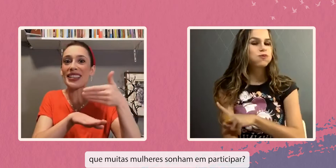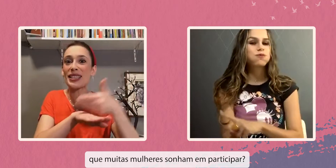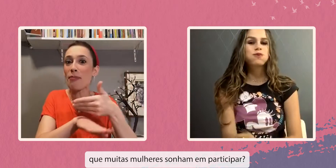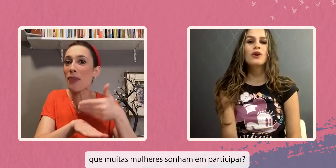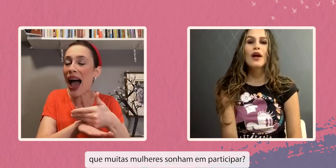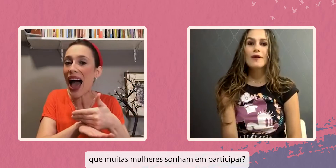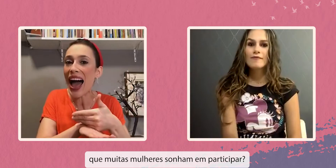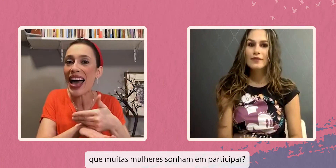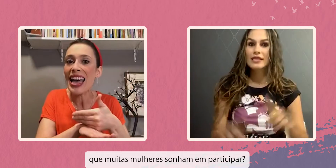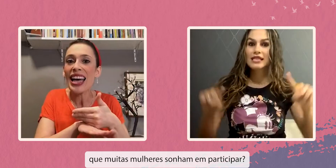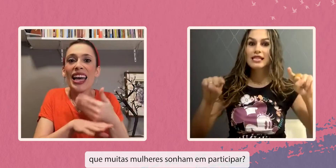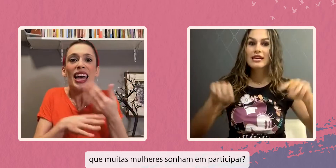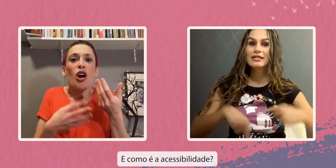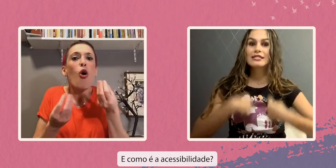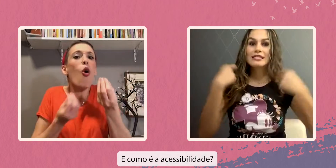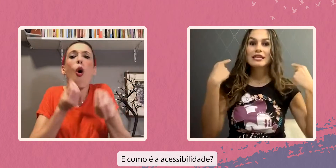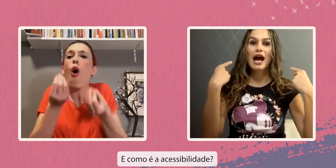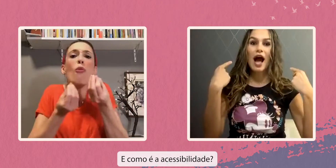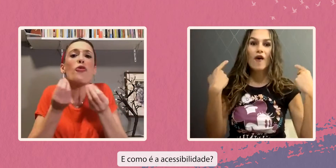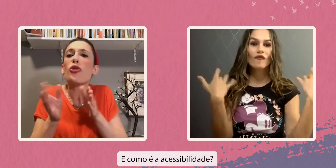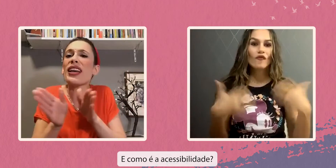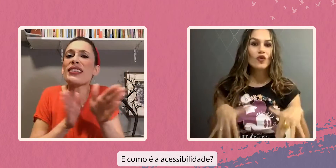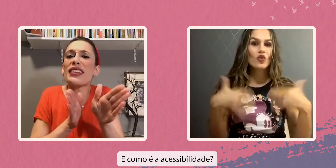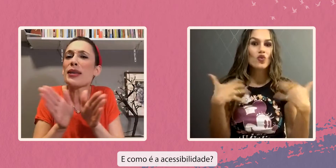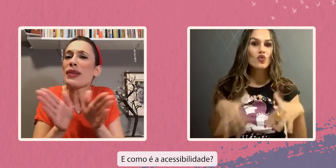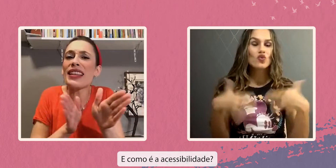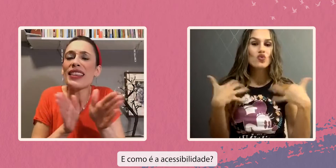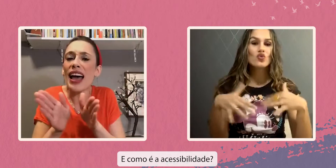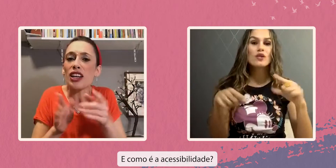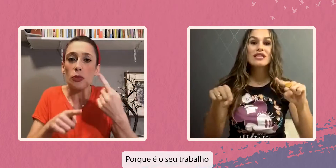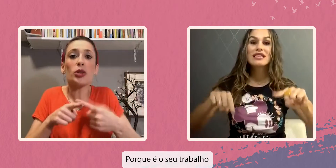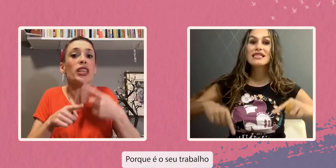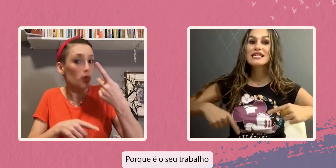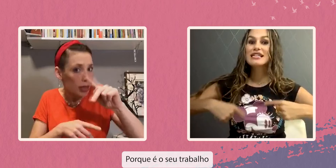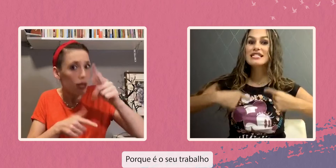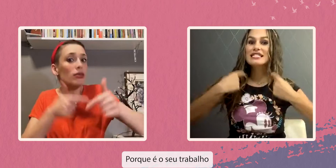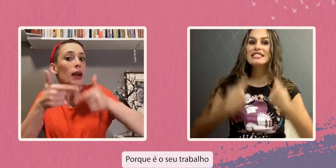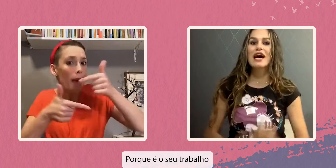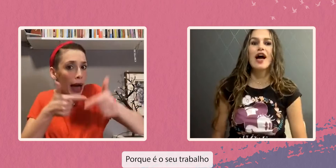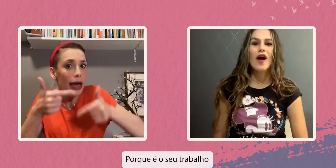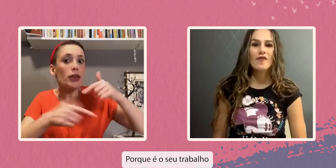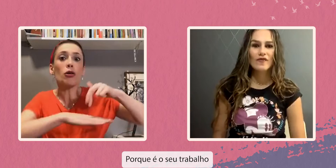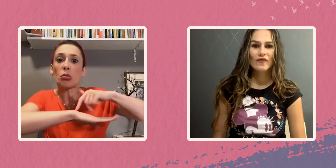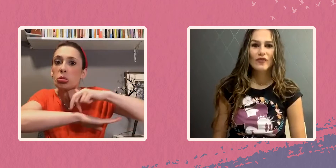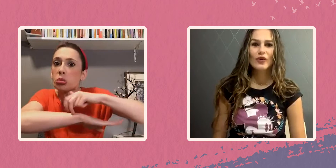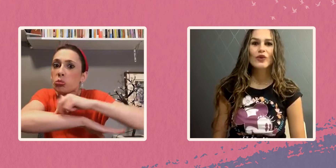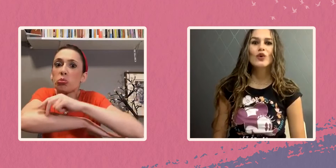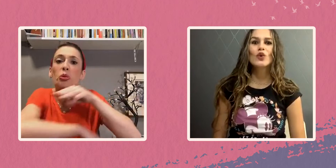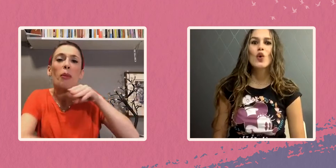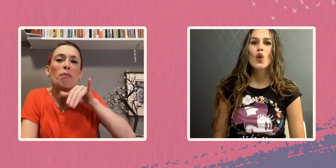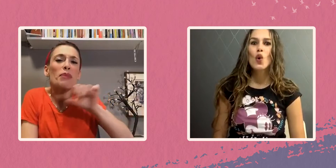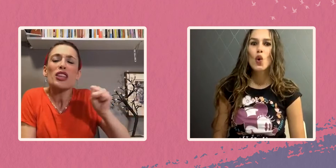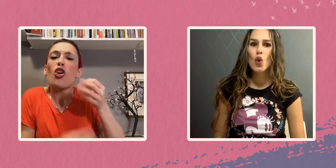em participar. Como é a acessibilidade? Porque é o seu trabalho.